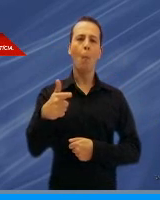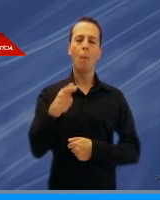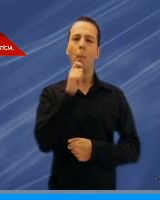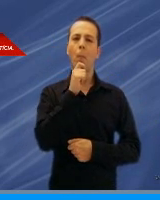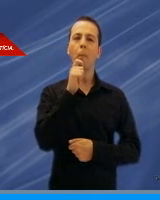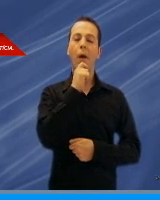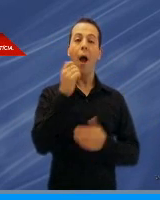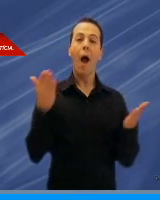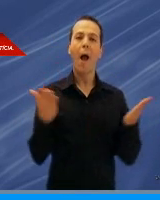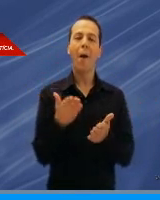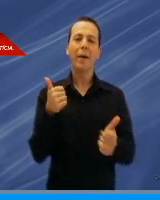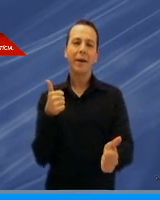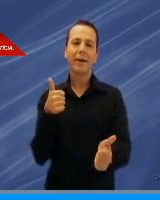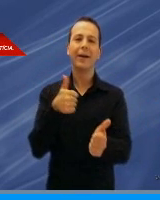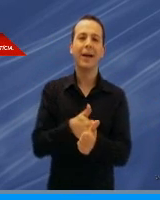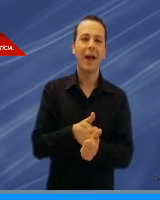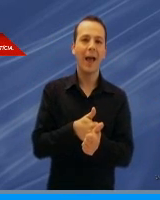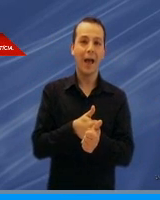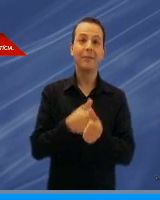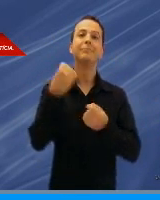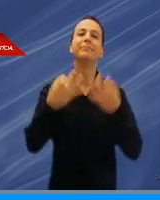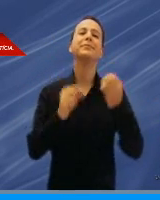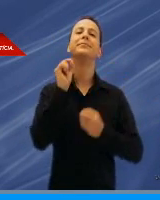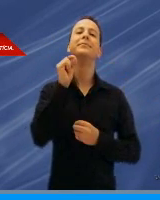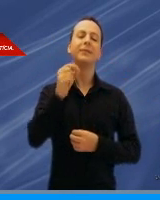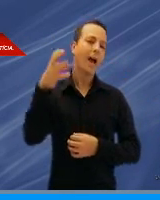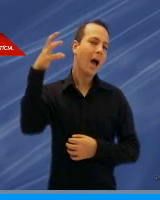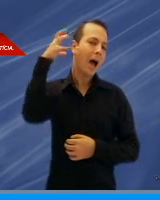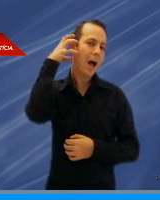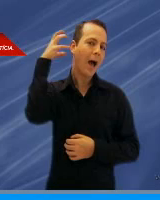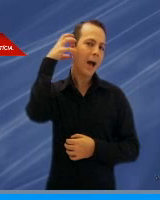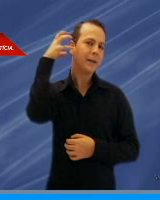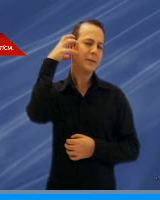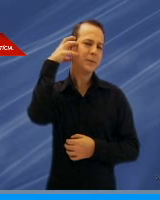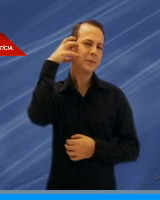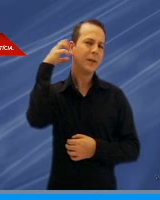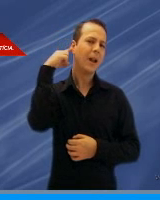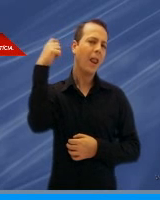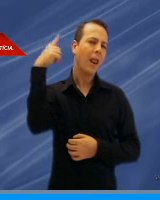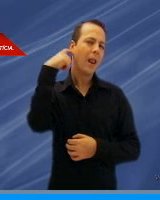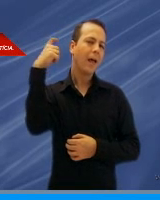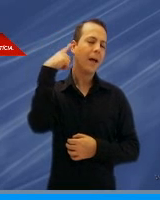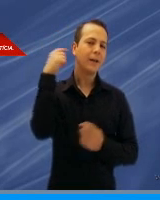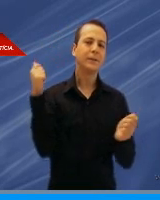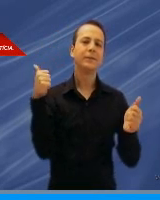de aproximar o rádio, né, a mídia, a rádio,